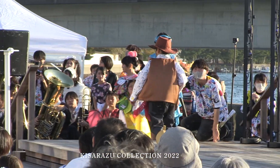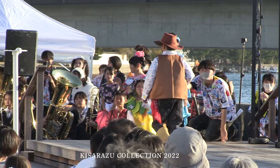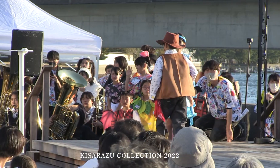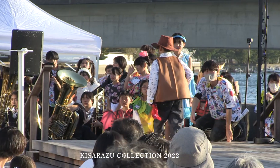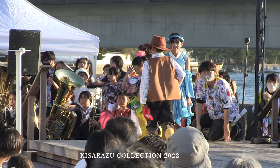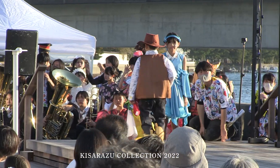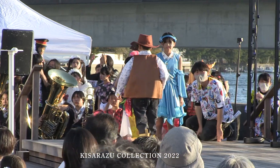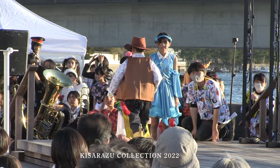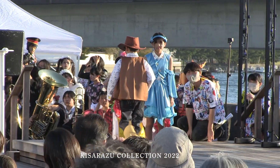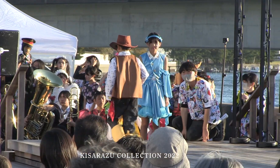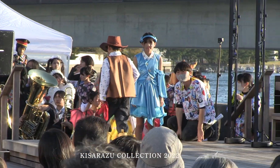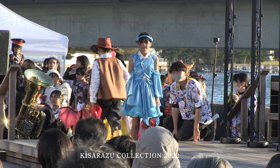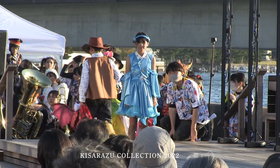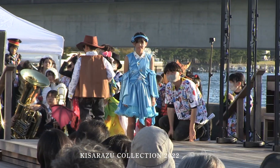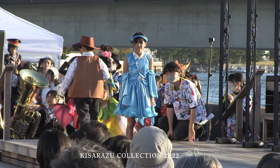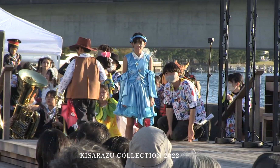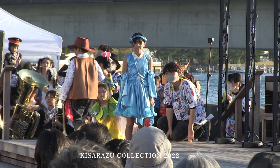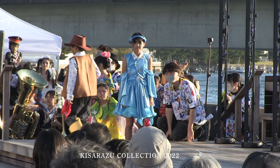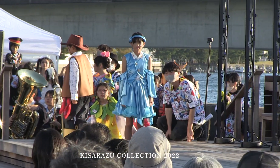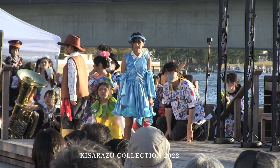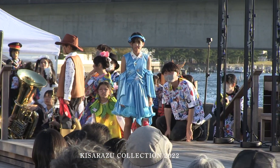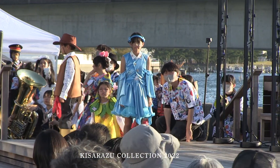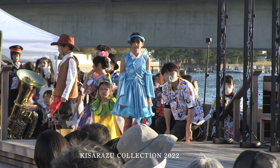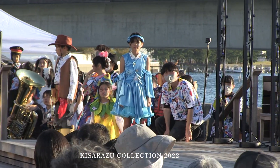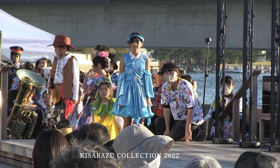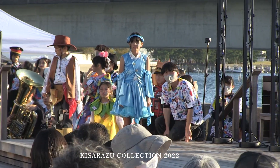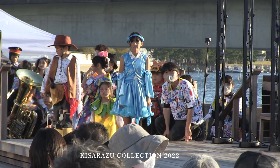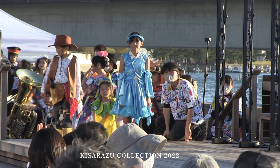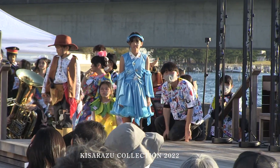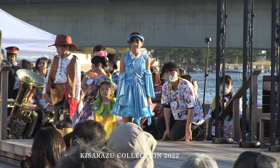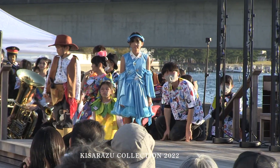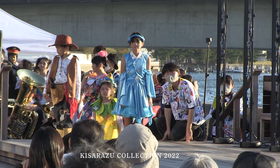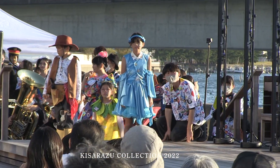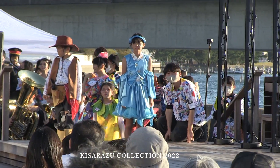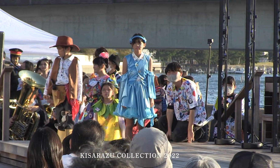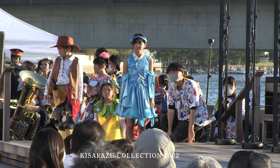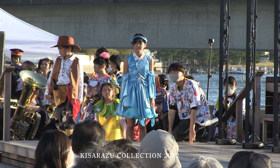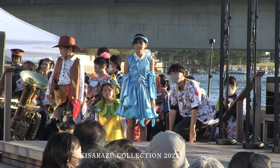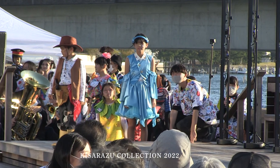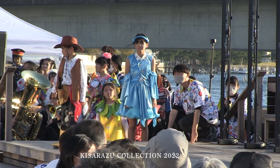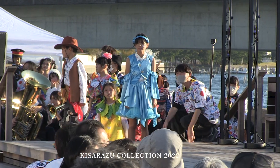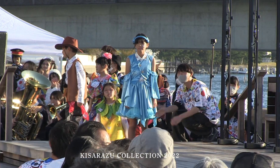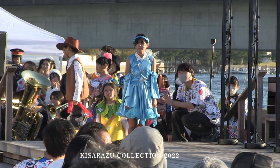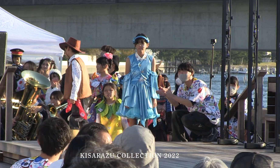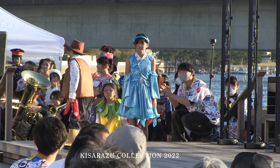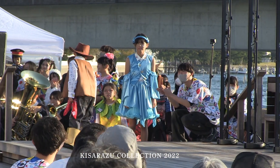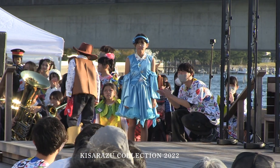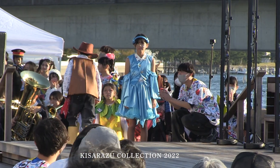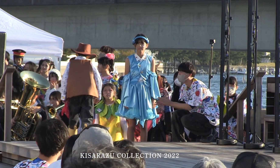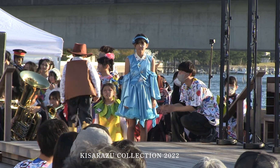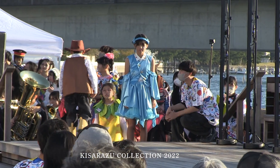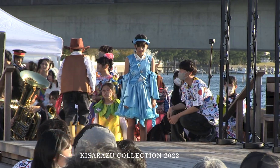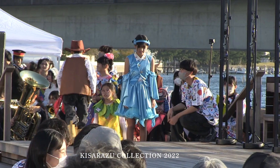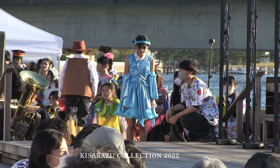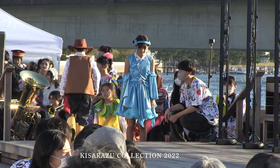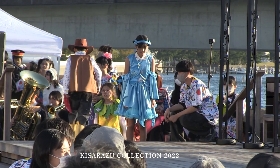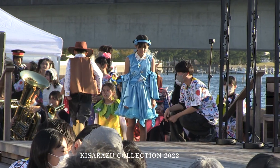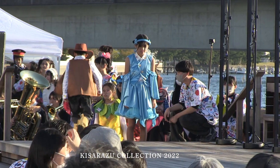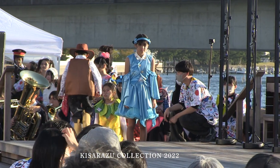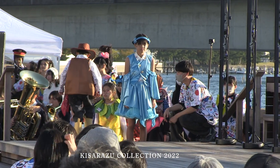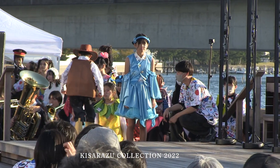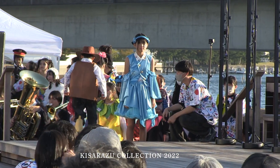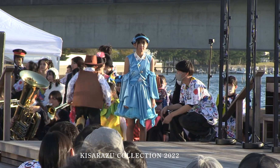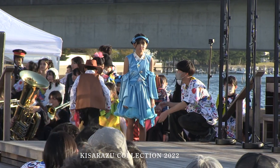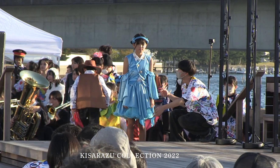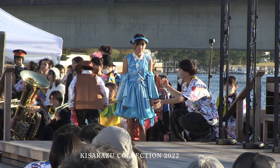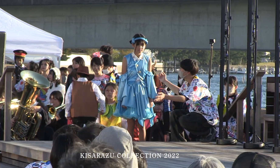の住職君に心を開かれちゃってください。バキューン、 ズキュー、歌えちゃいました。 住職